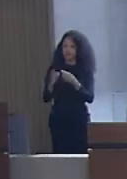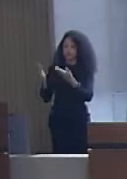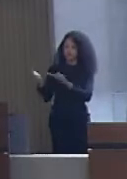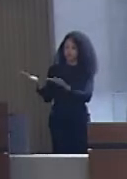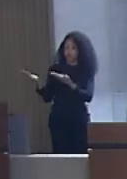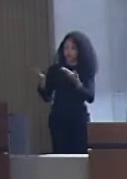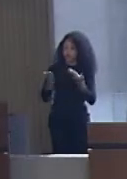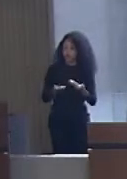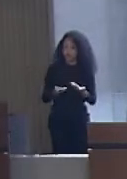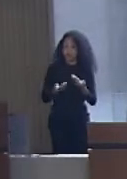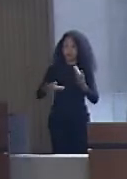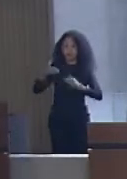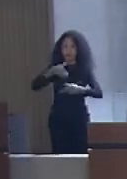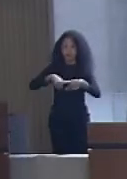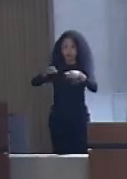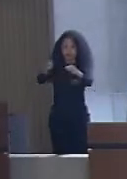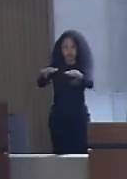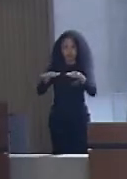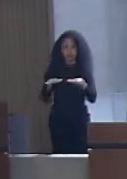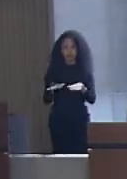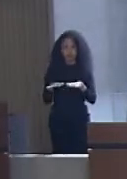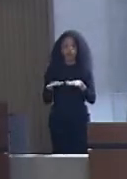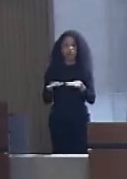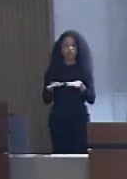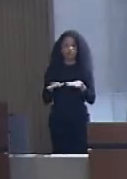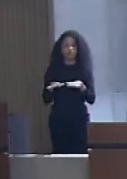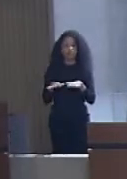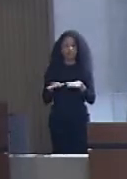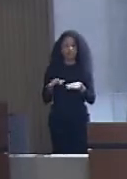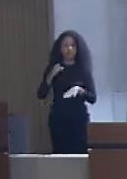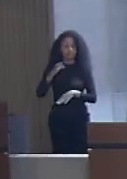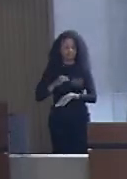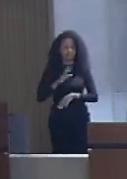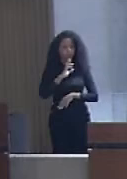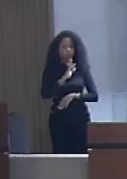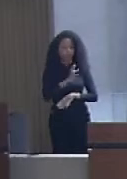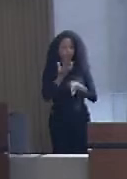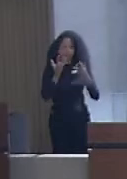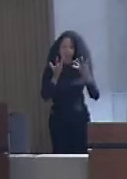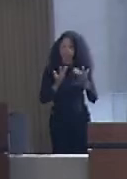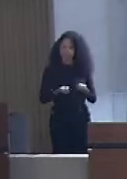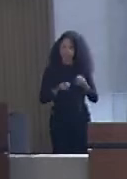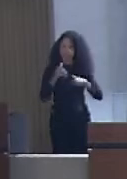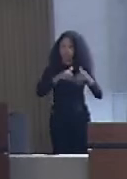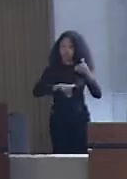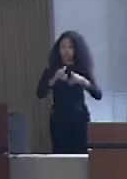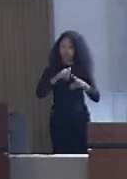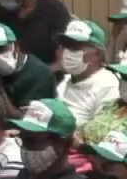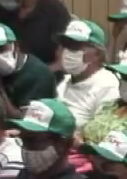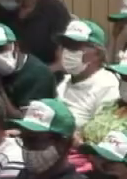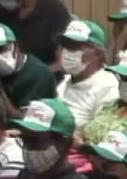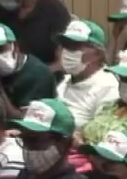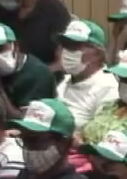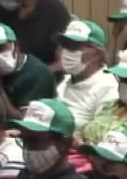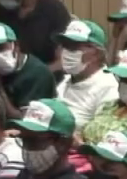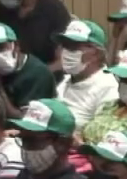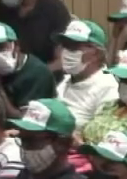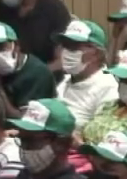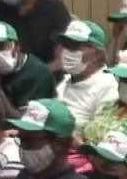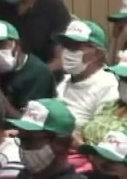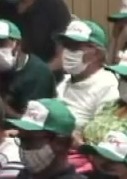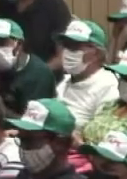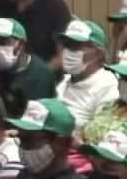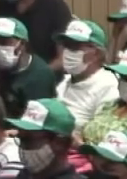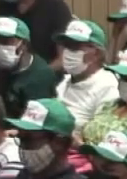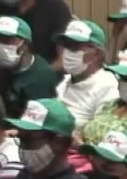para estar conosco aqui na audiência pública, ele de pronto também disse, estarei com vocês, é líder do governo e também um